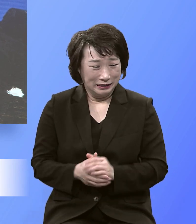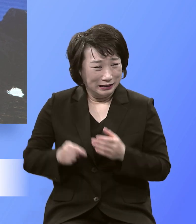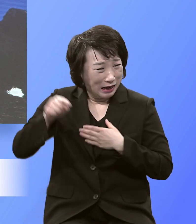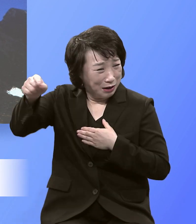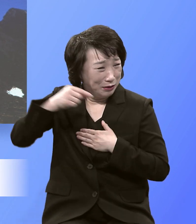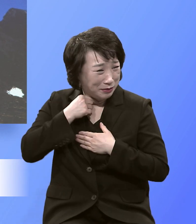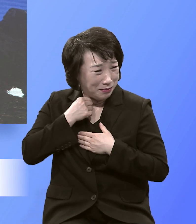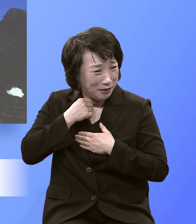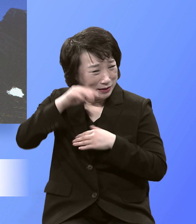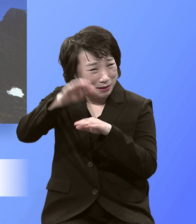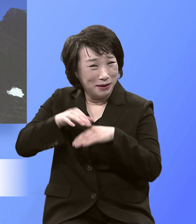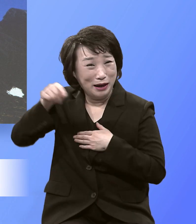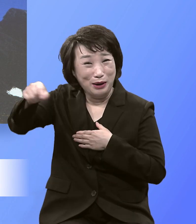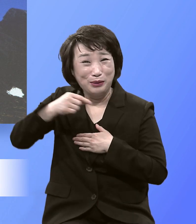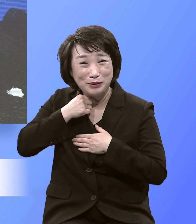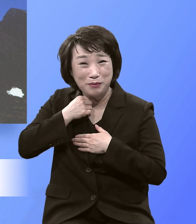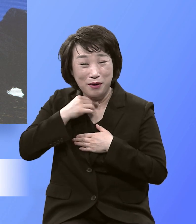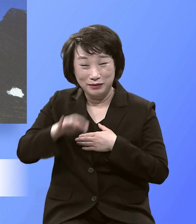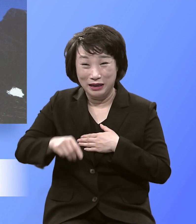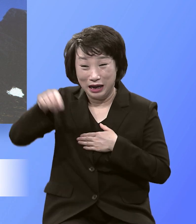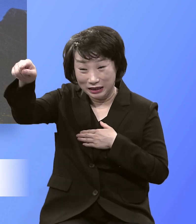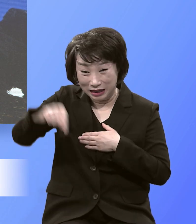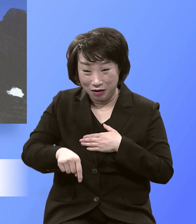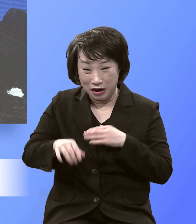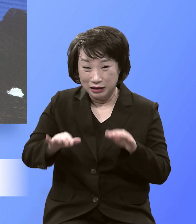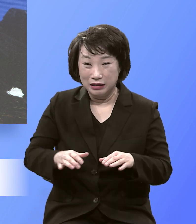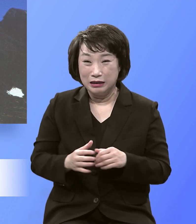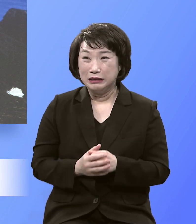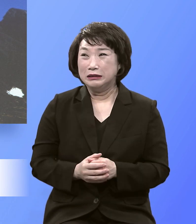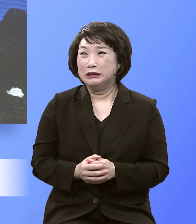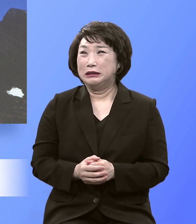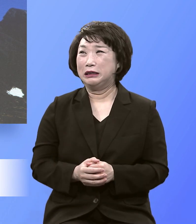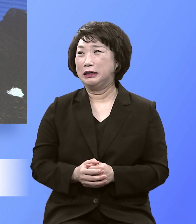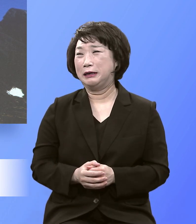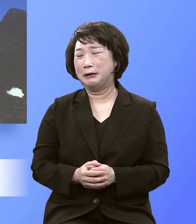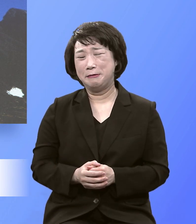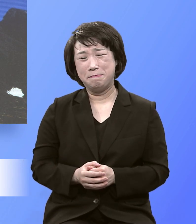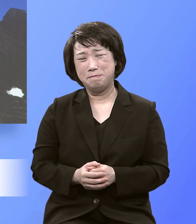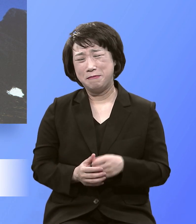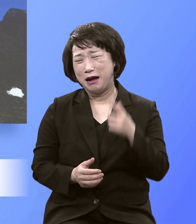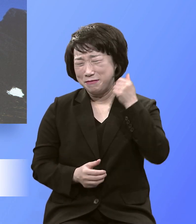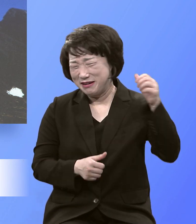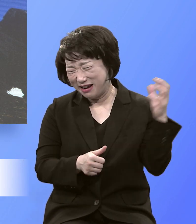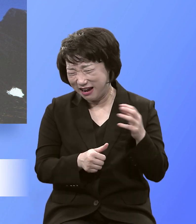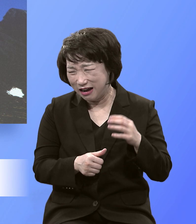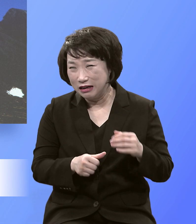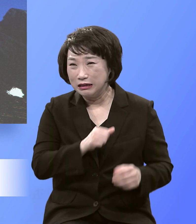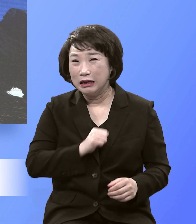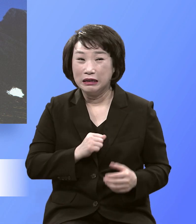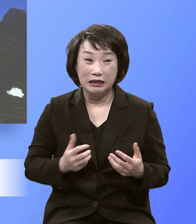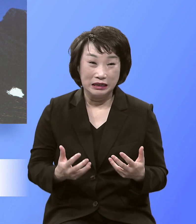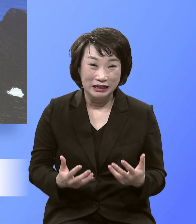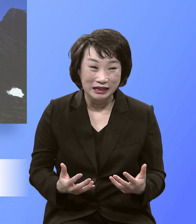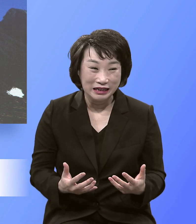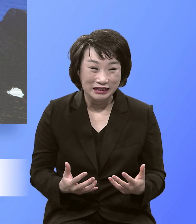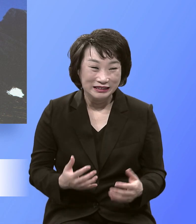가기는 가야 하는데 갔다 오면 이 야단을 어떻게 견디나